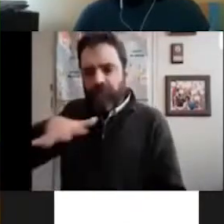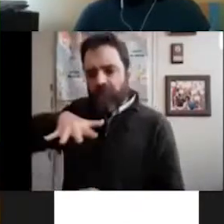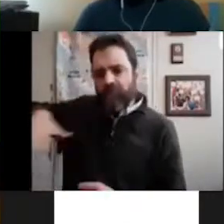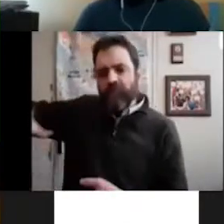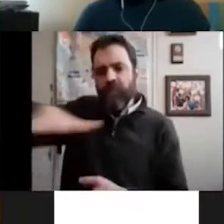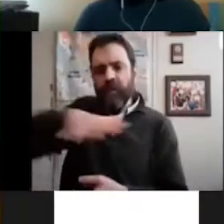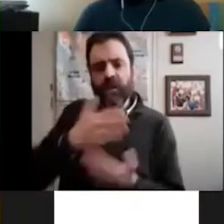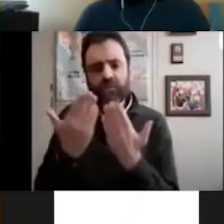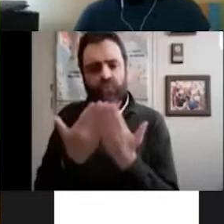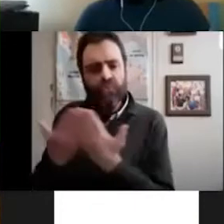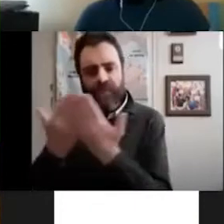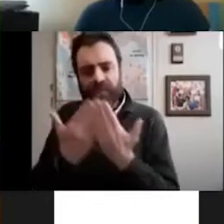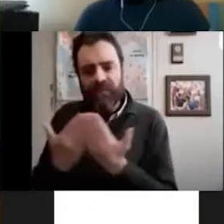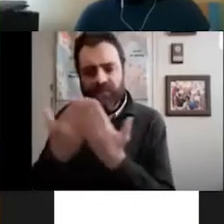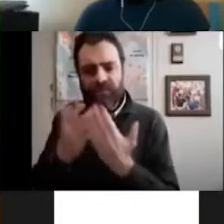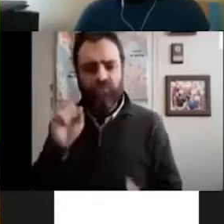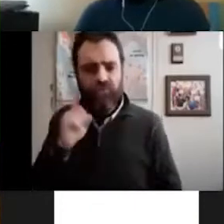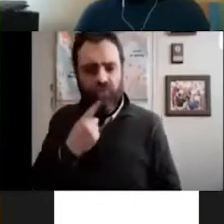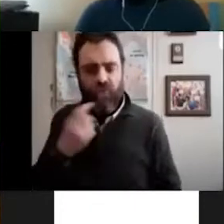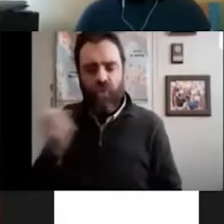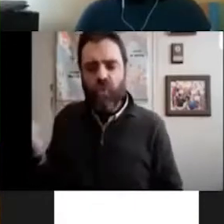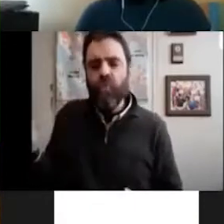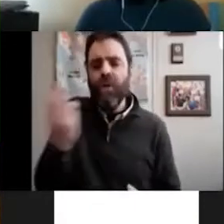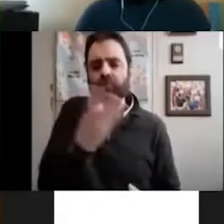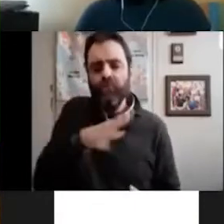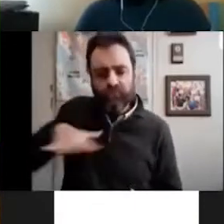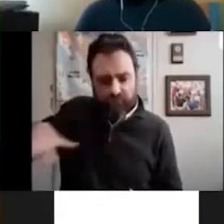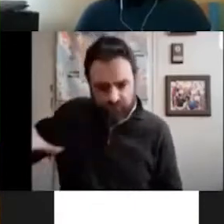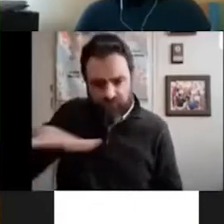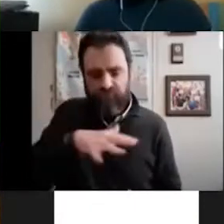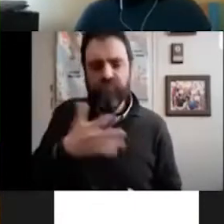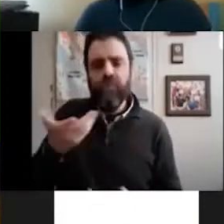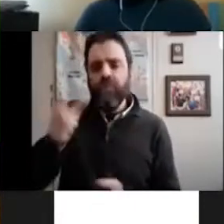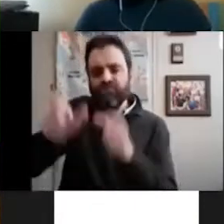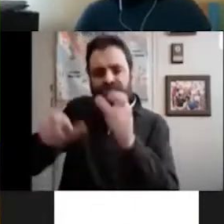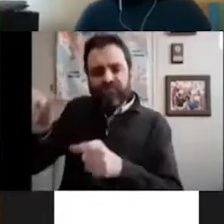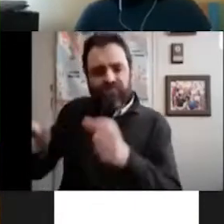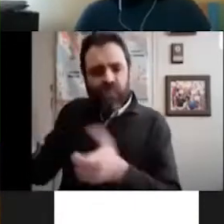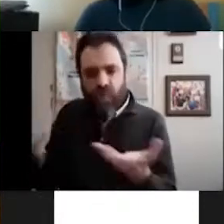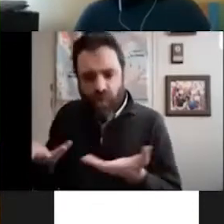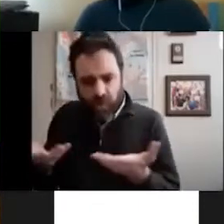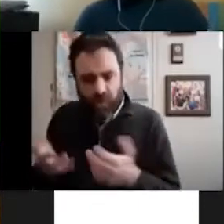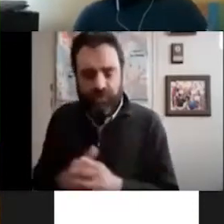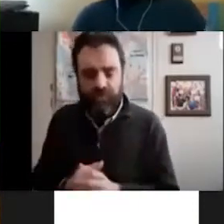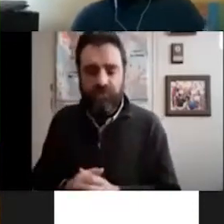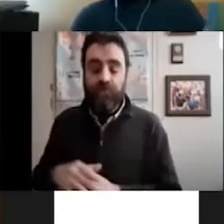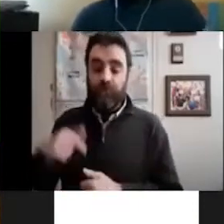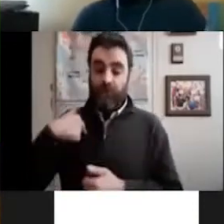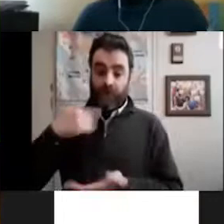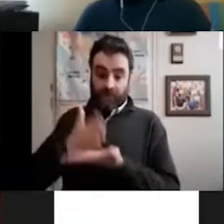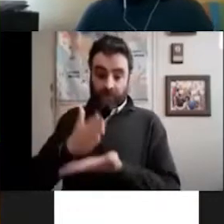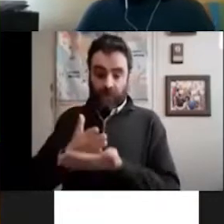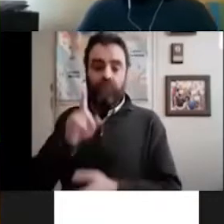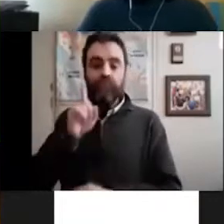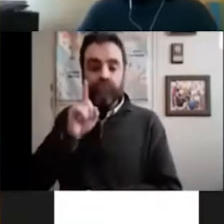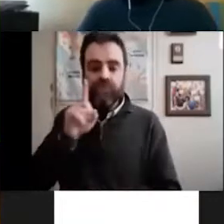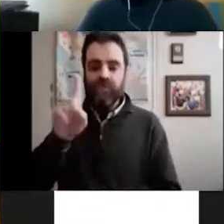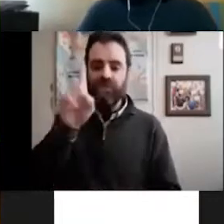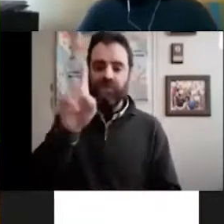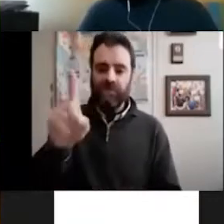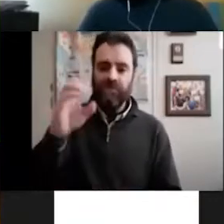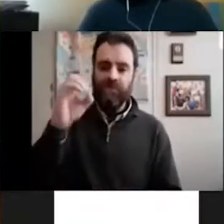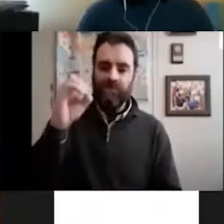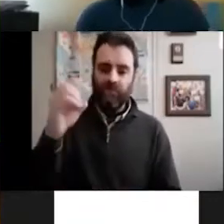Ahora yo les voy a contar este contexto de los estudiantes sordos. ¿Cuántos son? ¿Cómo son